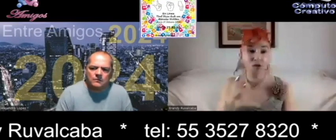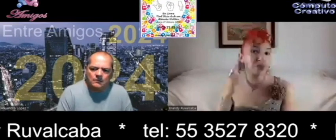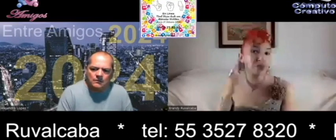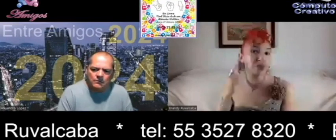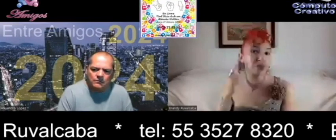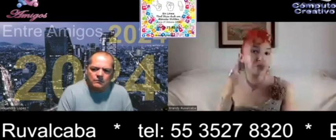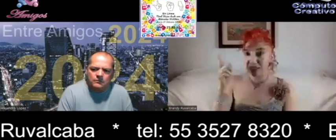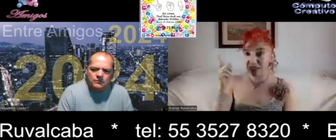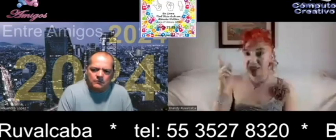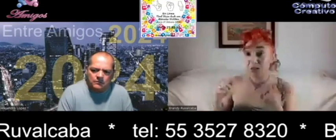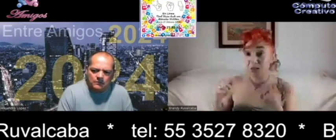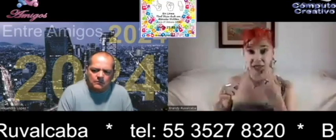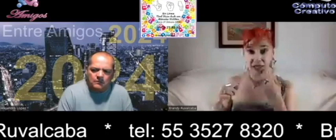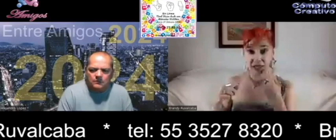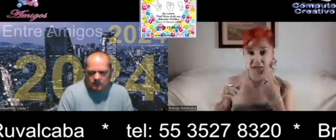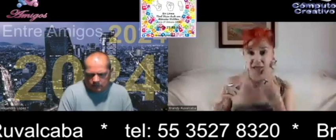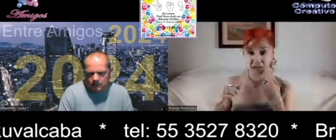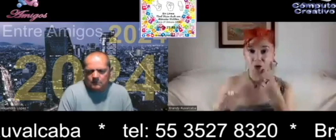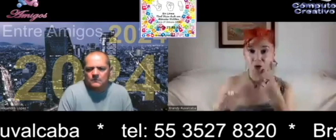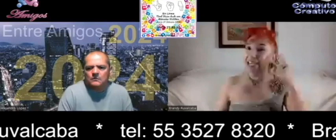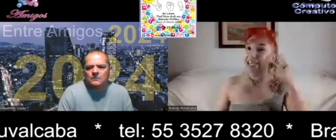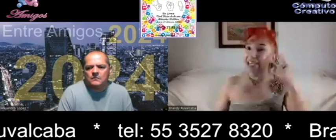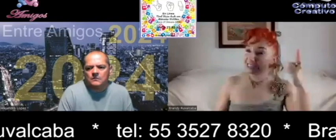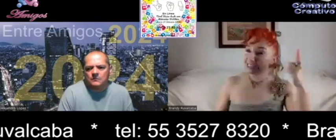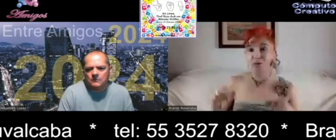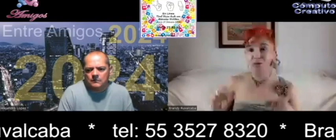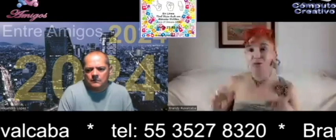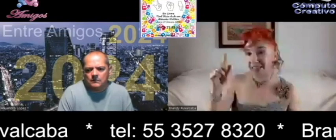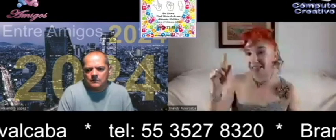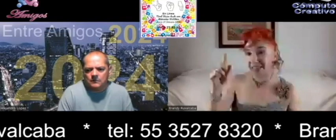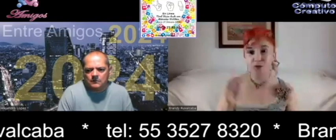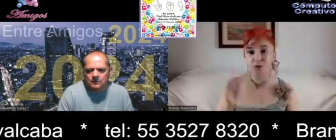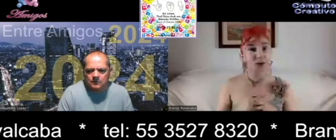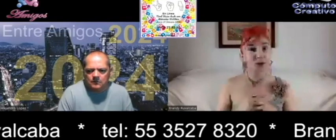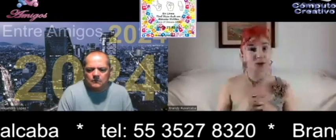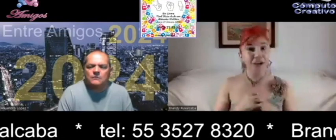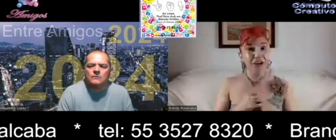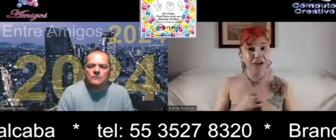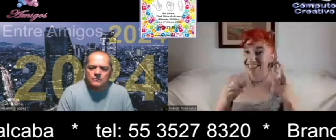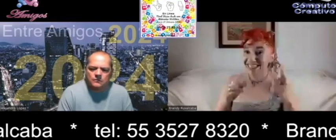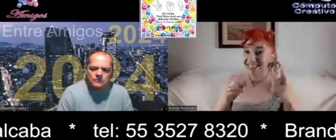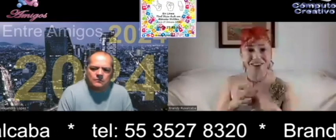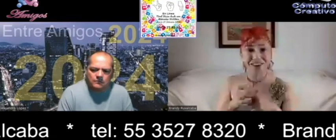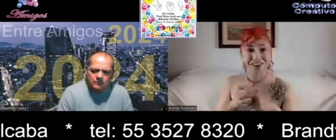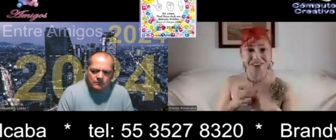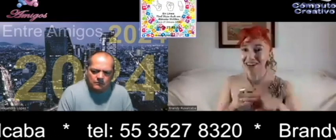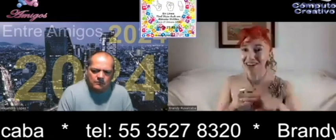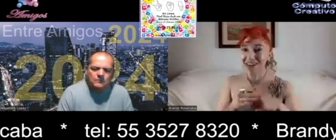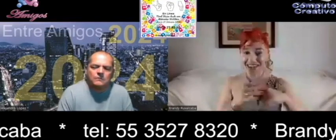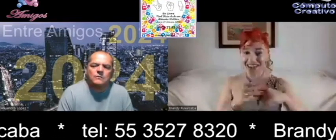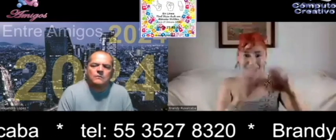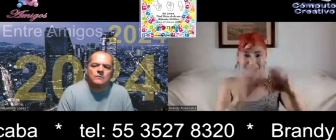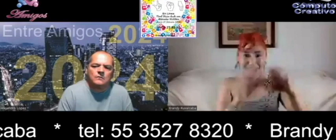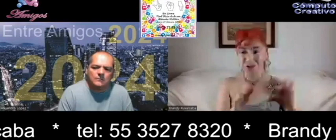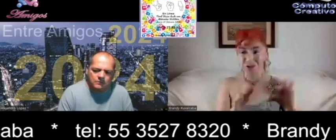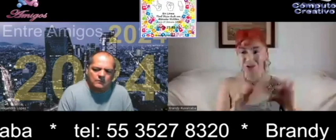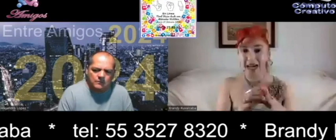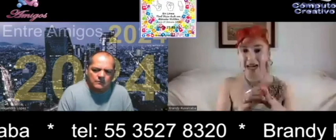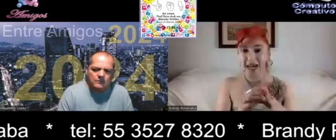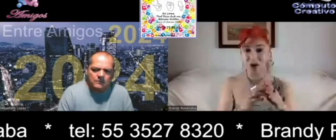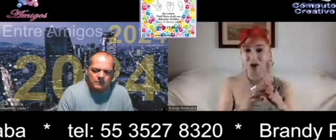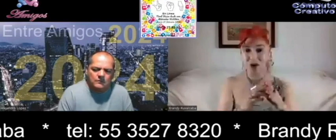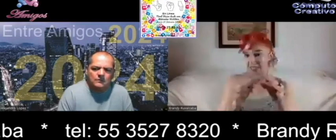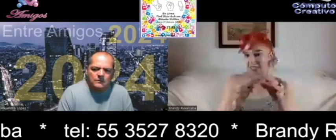sonidos que hay en el francés que no hay en el español, que hay en el chino que no hay en el ruso, que hay en el checo que no hay en casi ningún